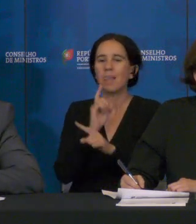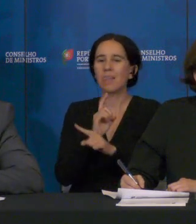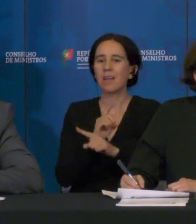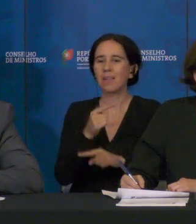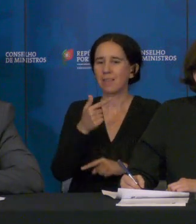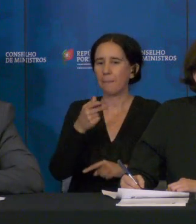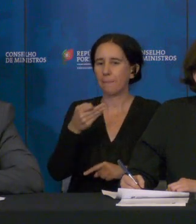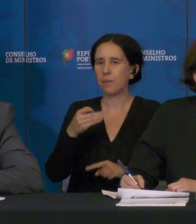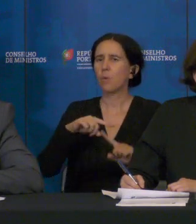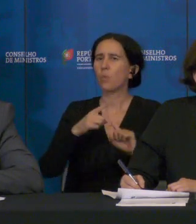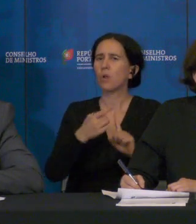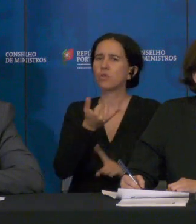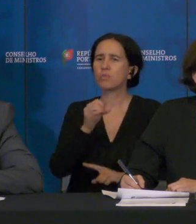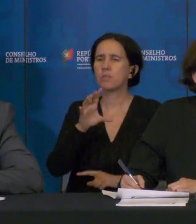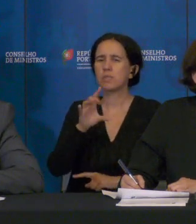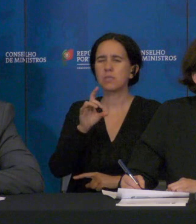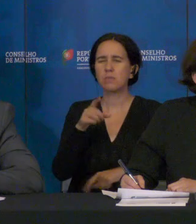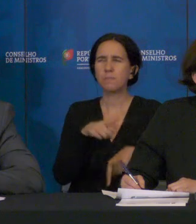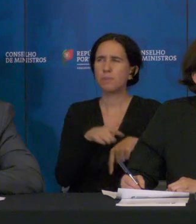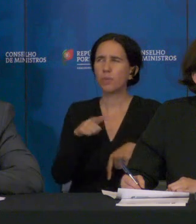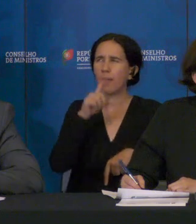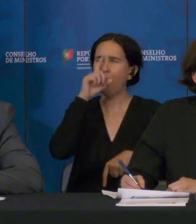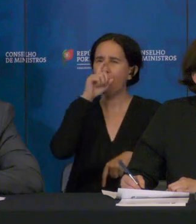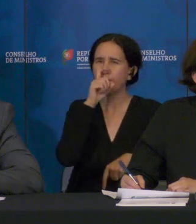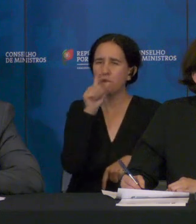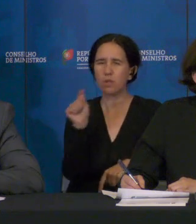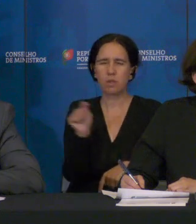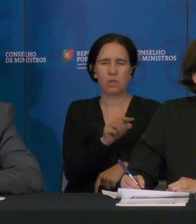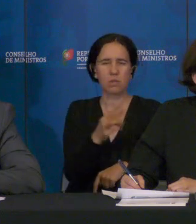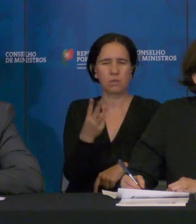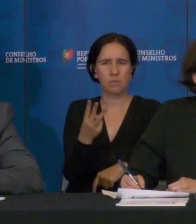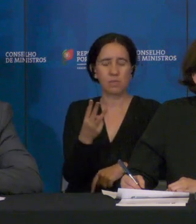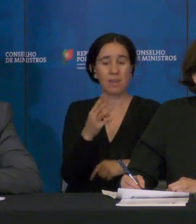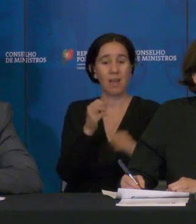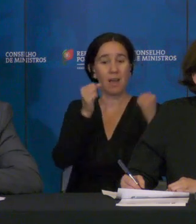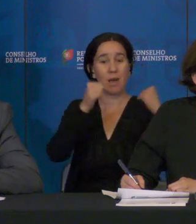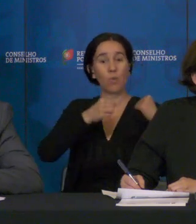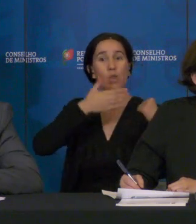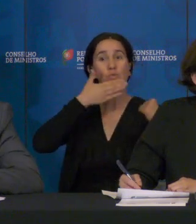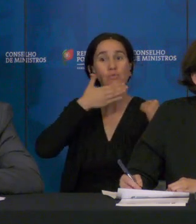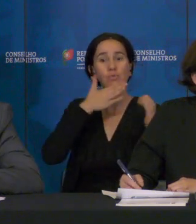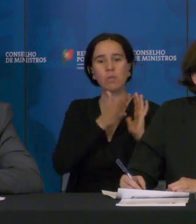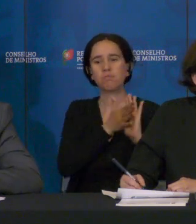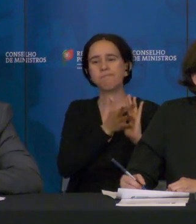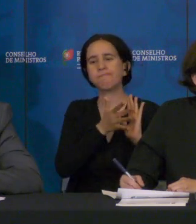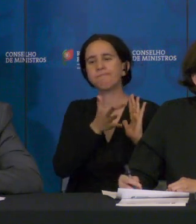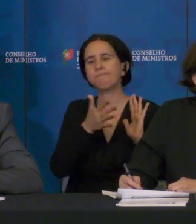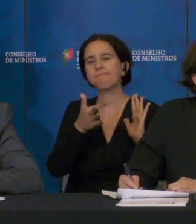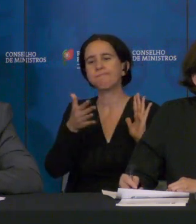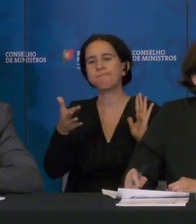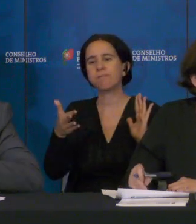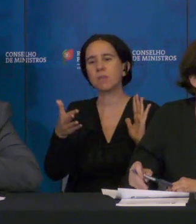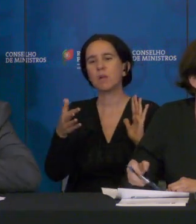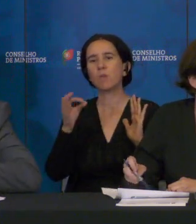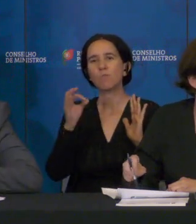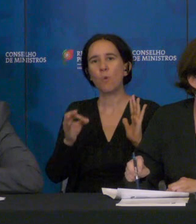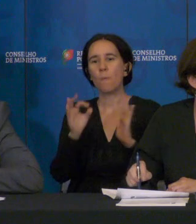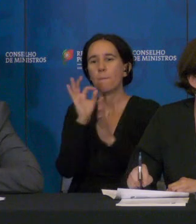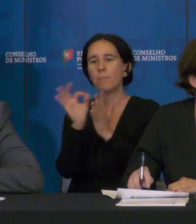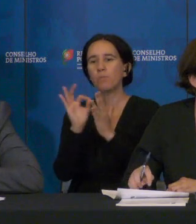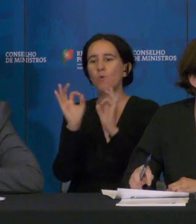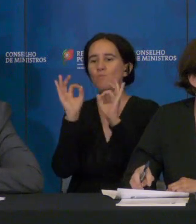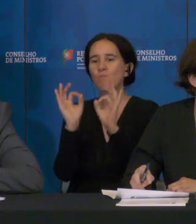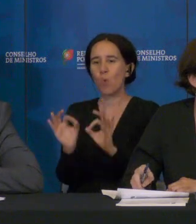que, ao que me lembro, foi de 3 meses entre o acordo de princípio e a resolução dos